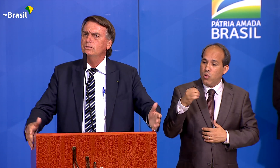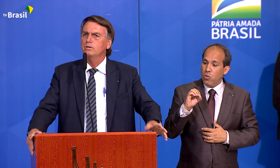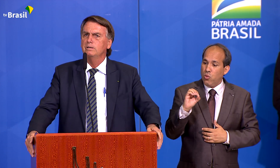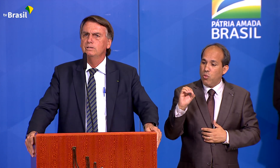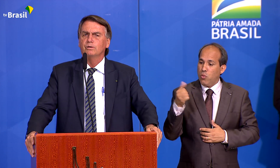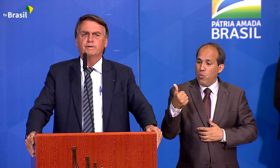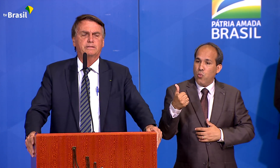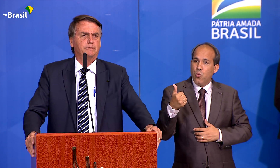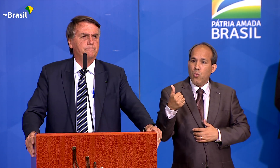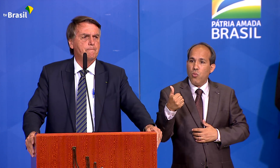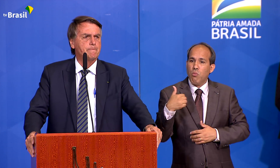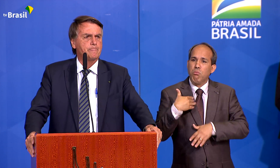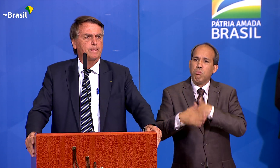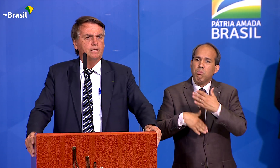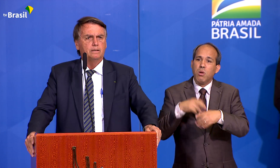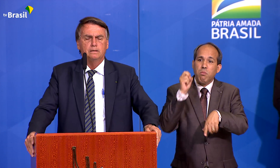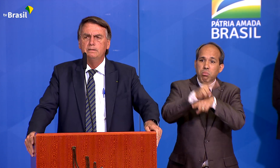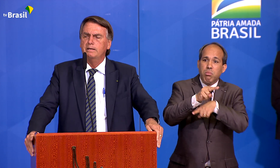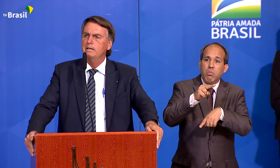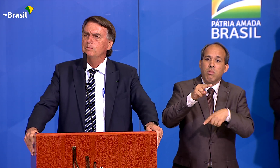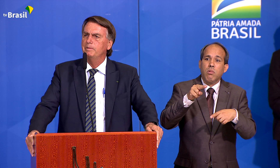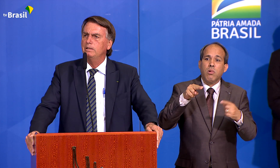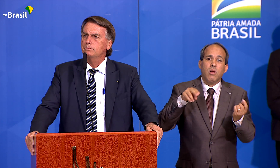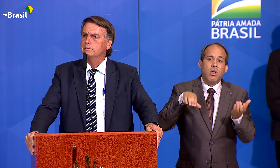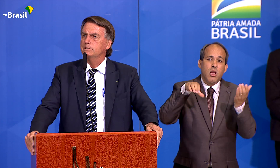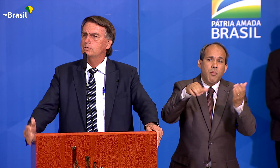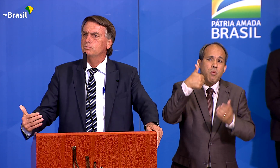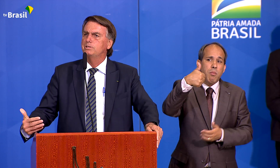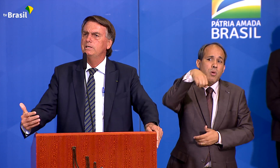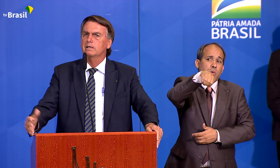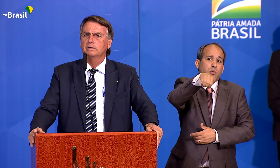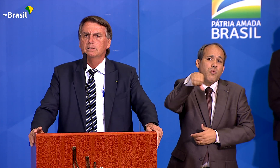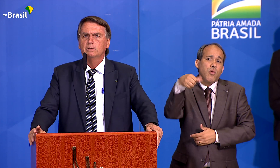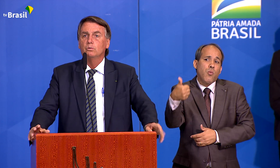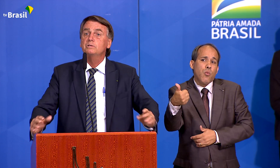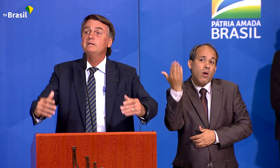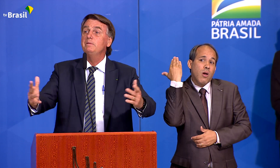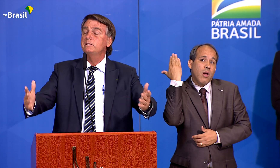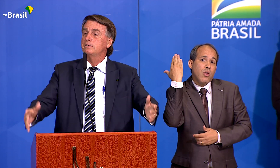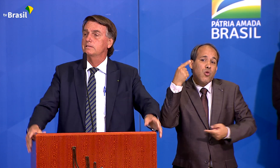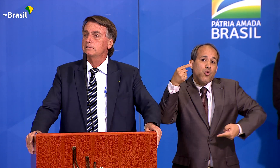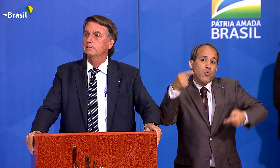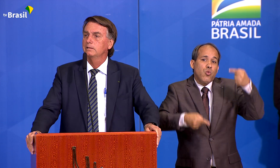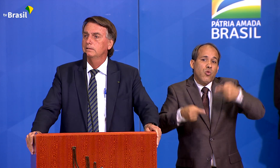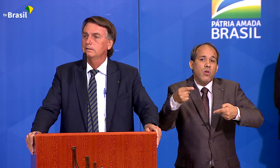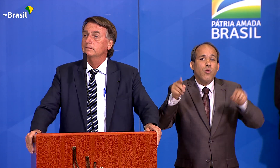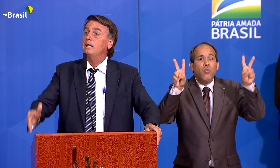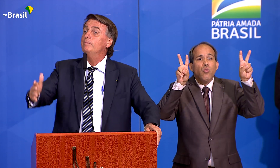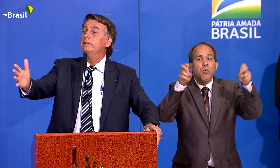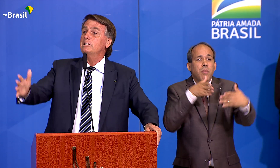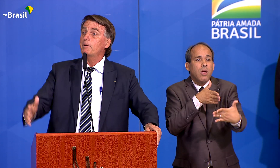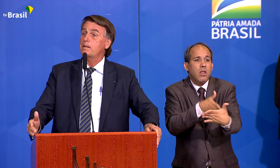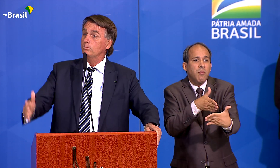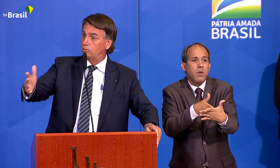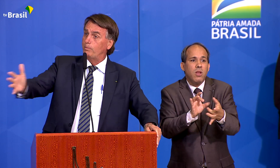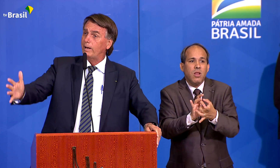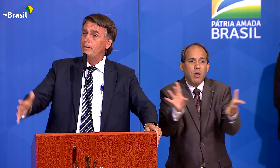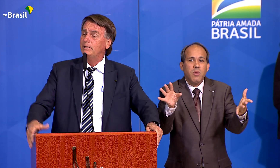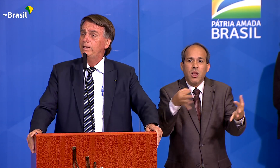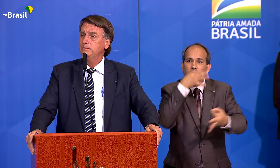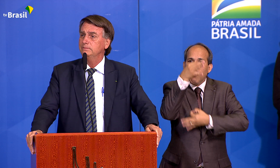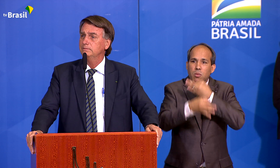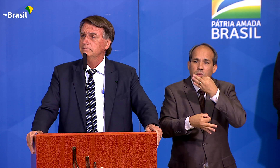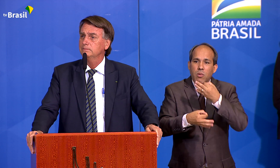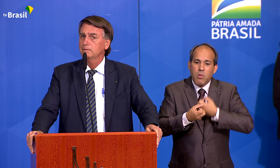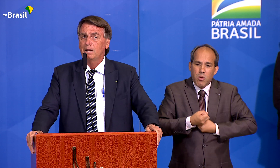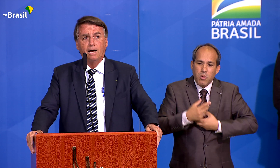cheguei em 91 e naquele momento se discutia os limites da Liberdade expressão